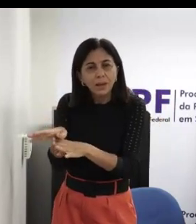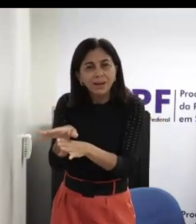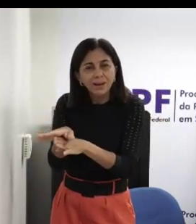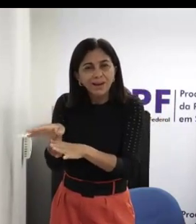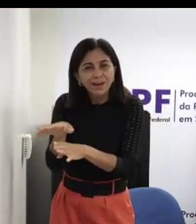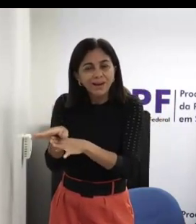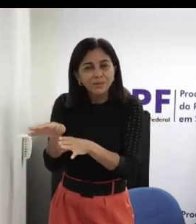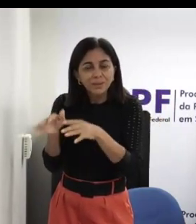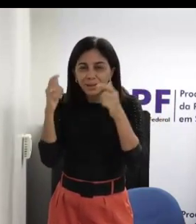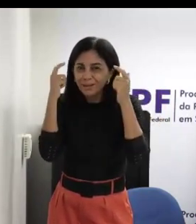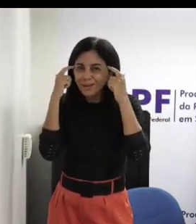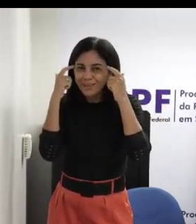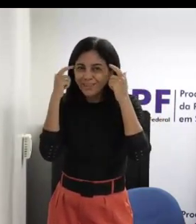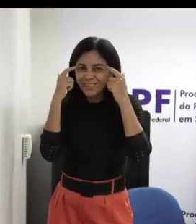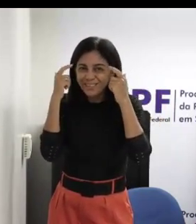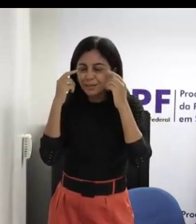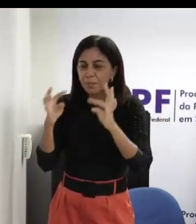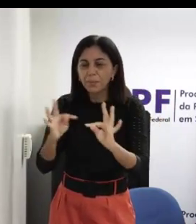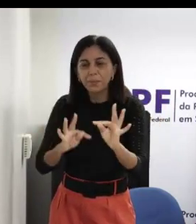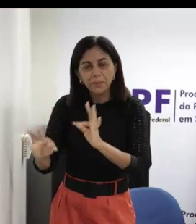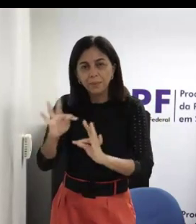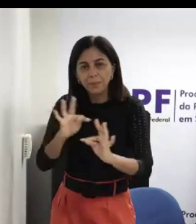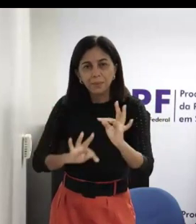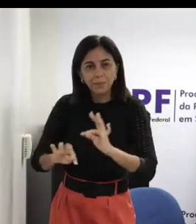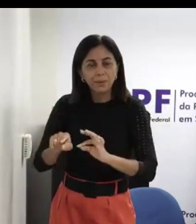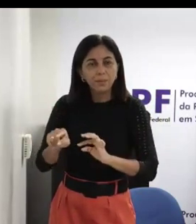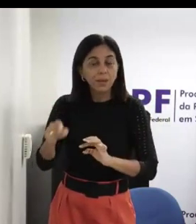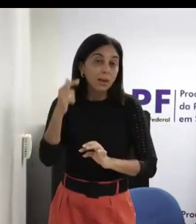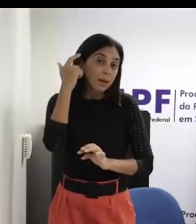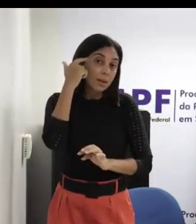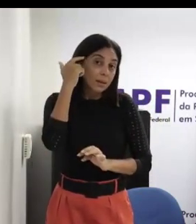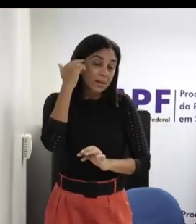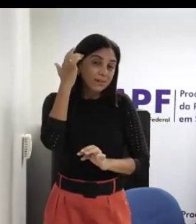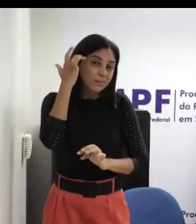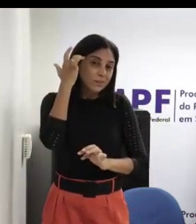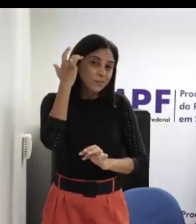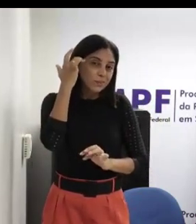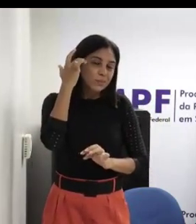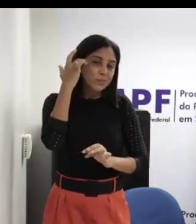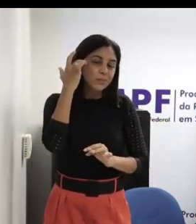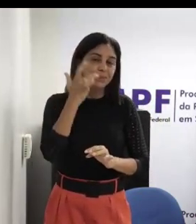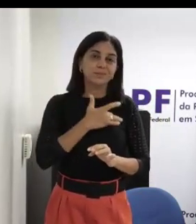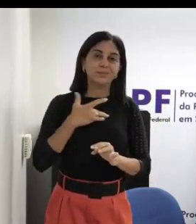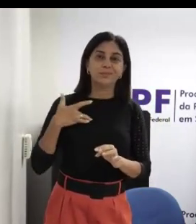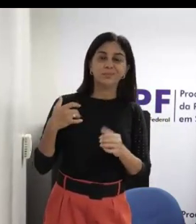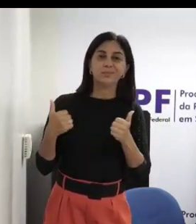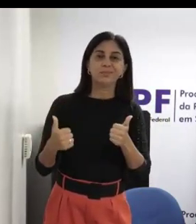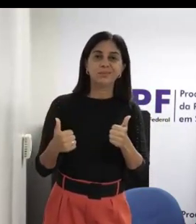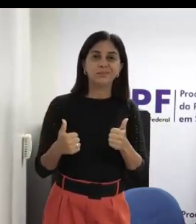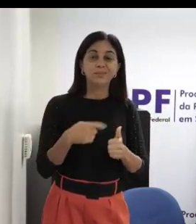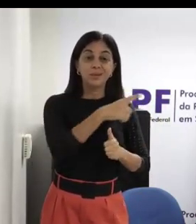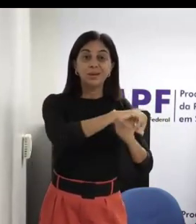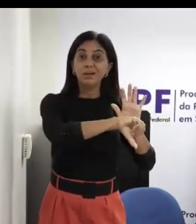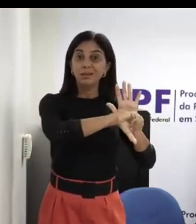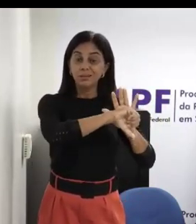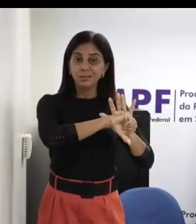até para que eles possam eh dar o depoimento deles para condenar esses criminosos e reforço esses